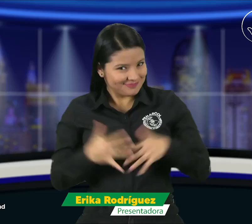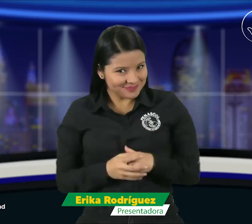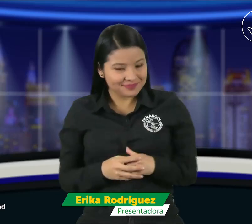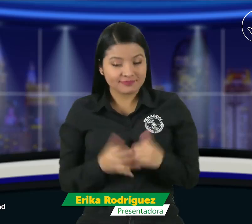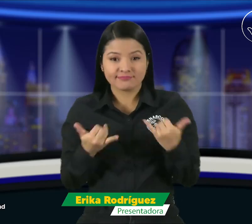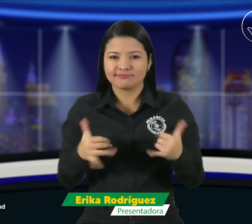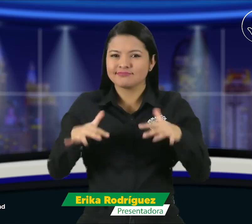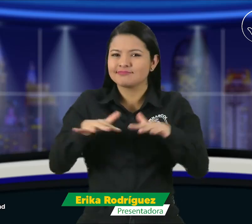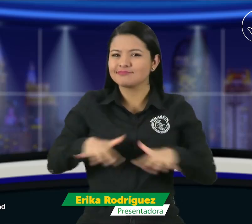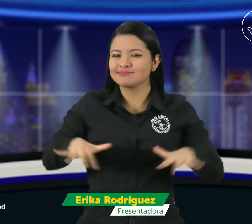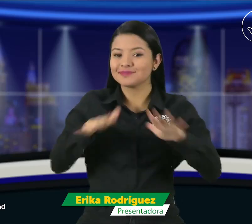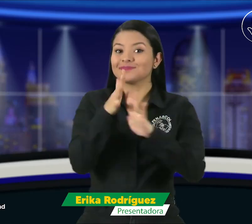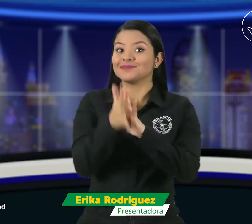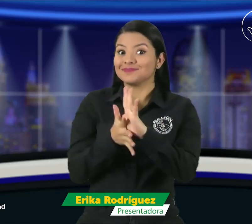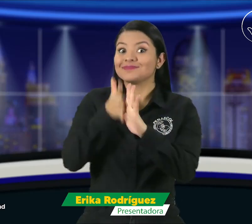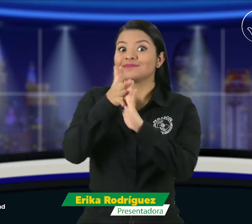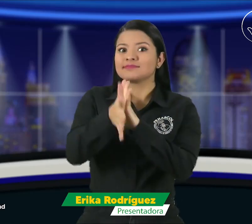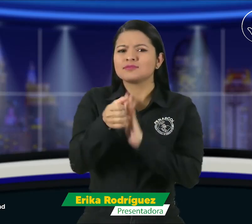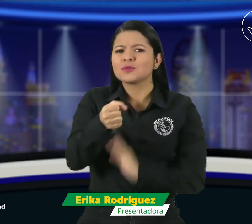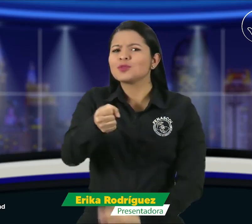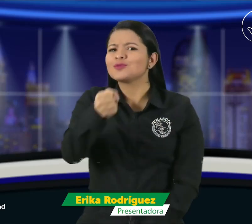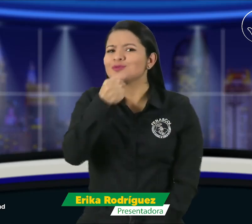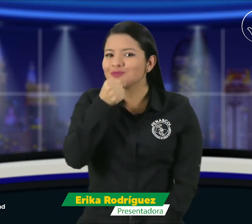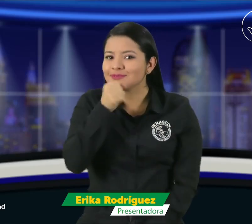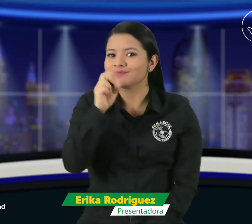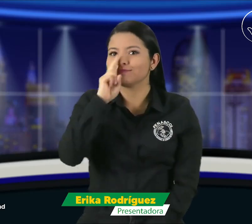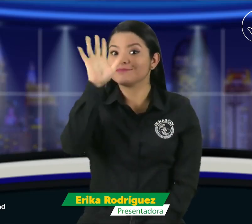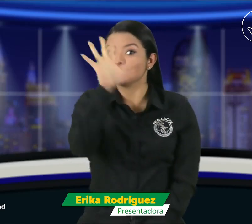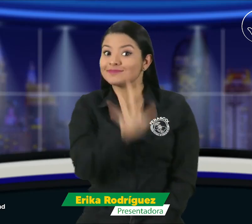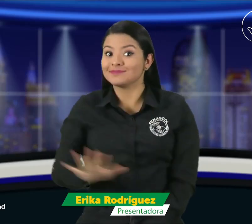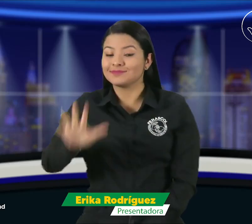Hola a todos, bienvenidos aquí a NotiSeñales.